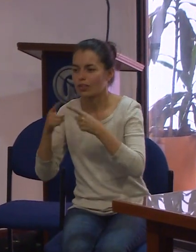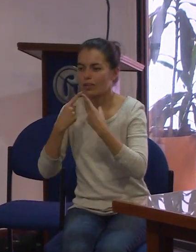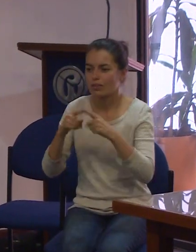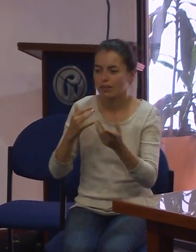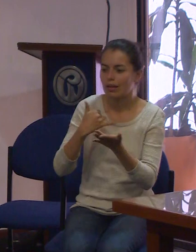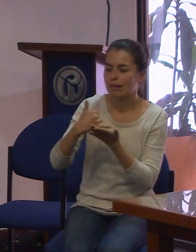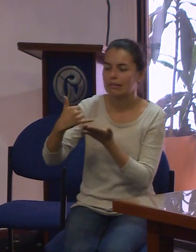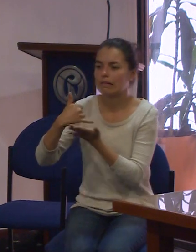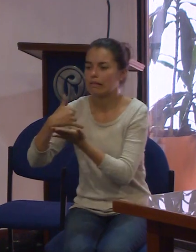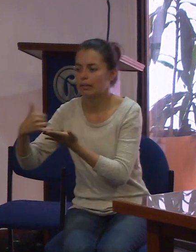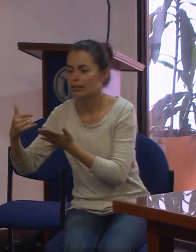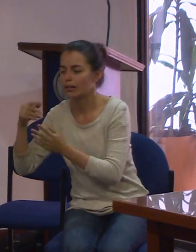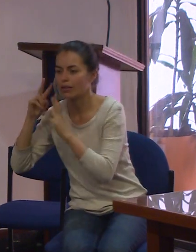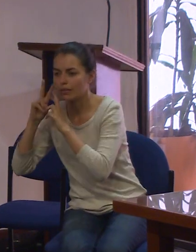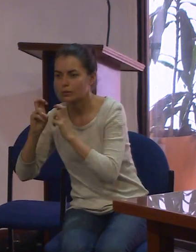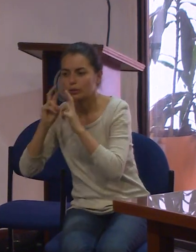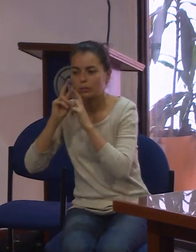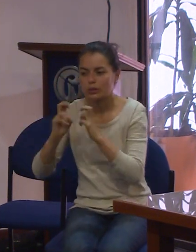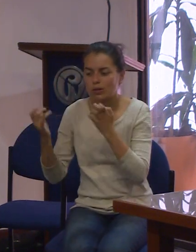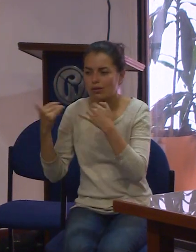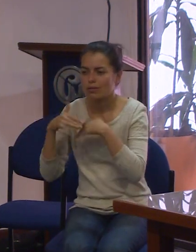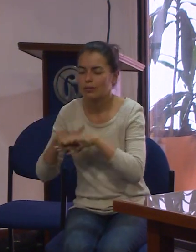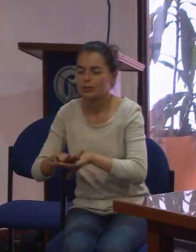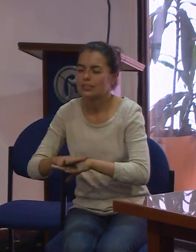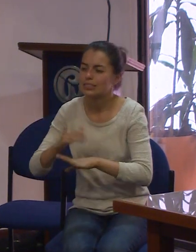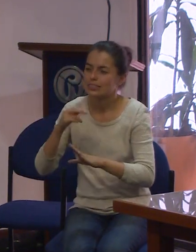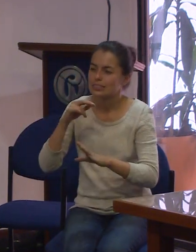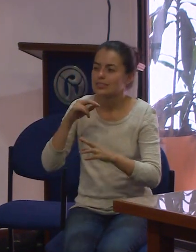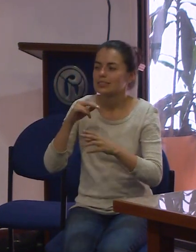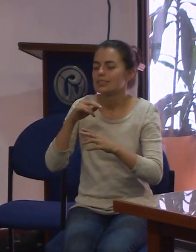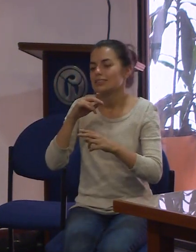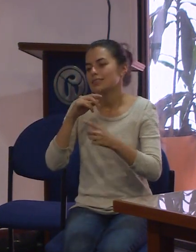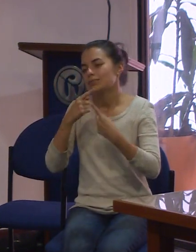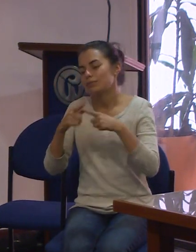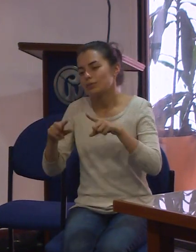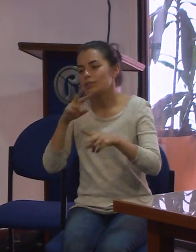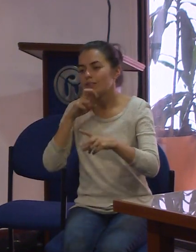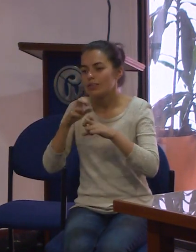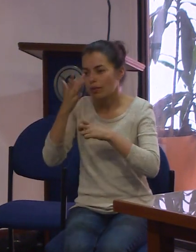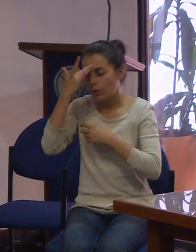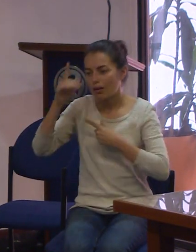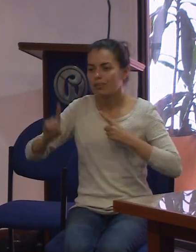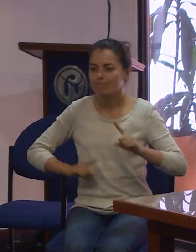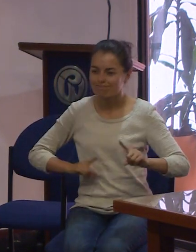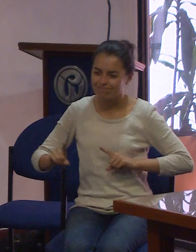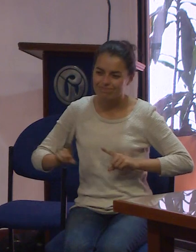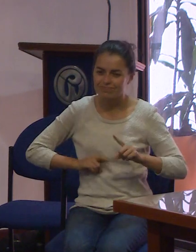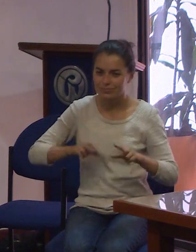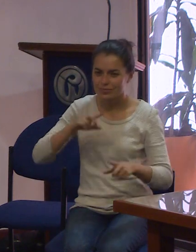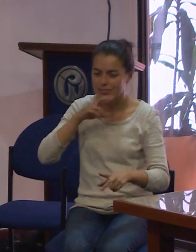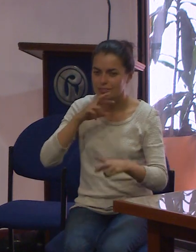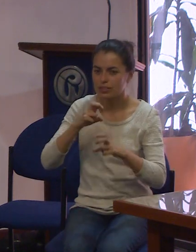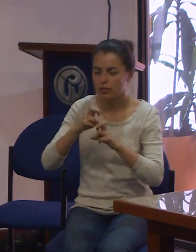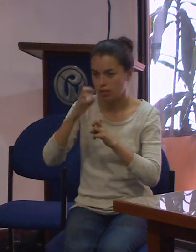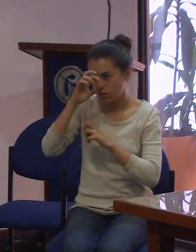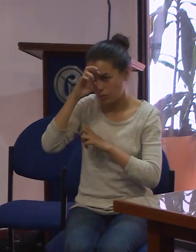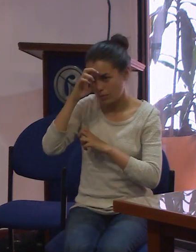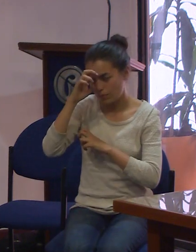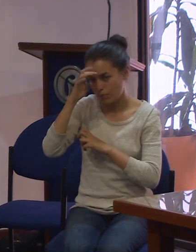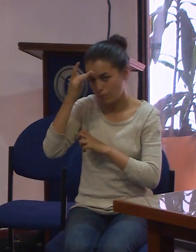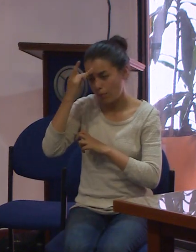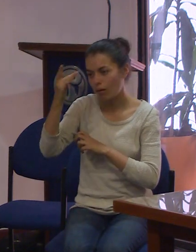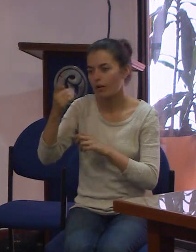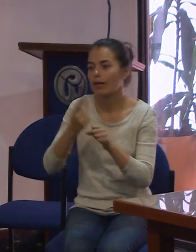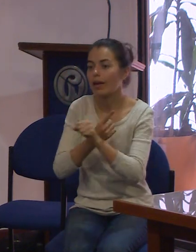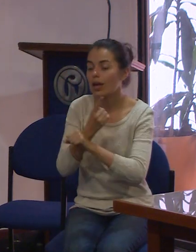investigación. Administrativamente es un poco complejo, porque si bien pues la hora hay que